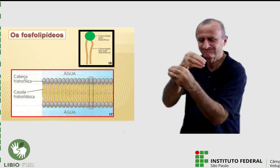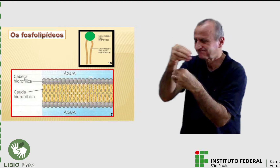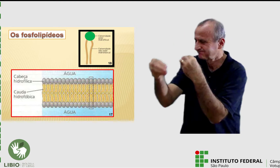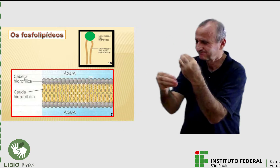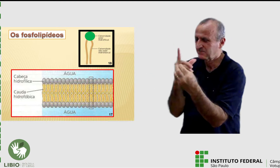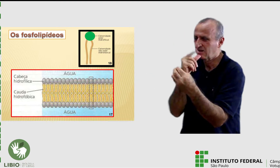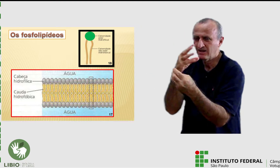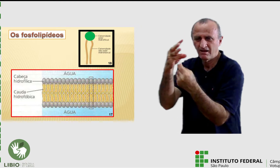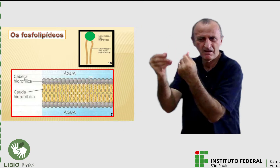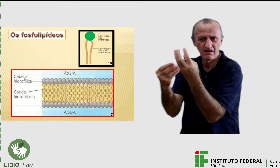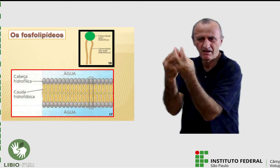não se dissolvem em água.